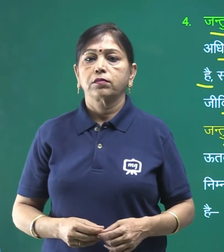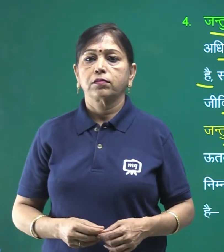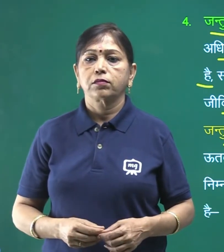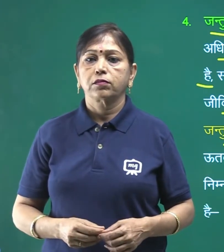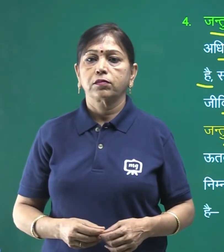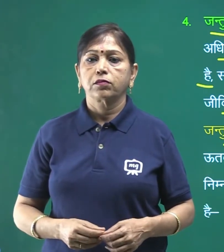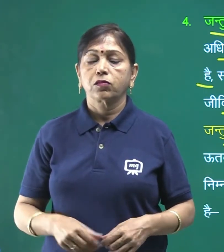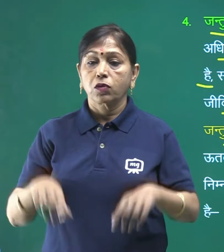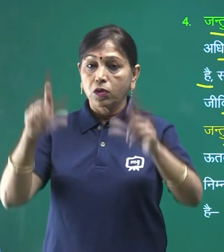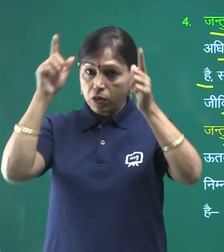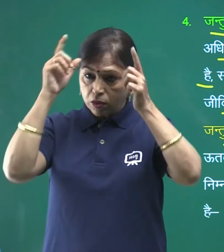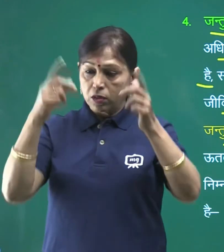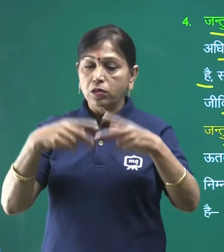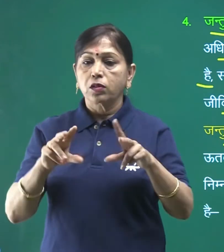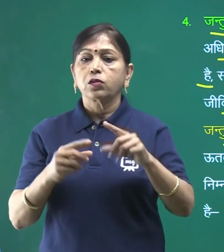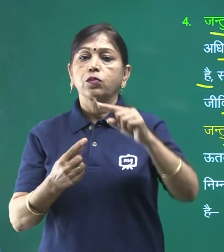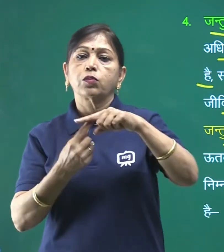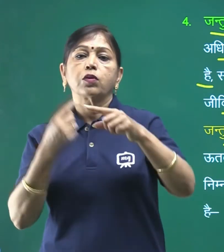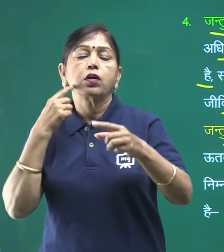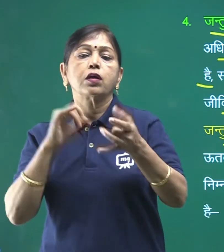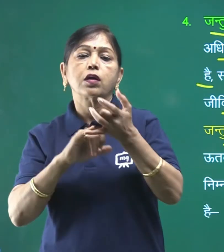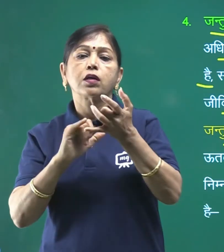जंतु ऊतक के प्रकार।